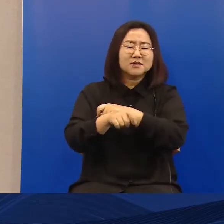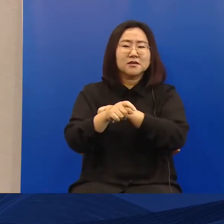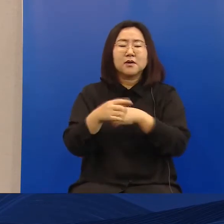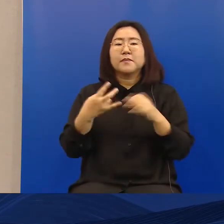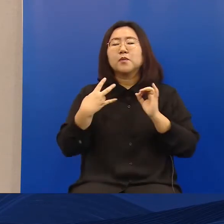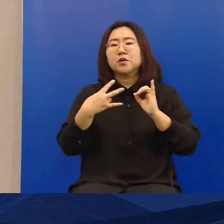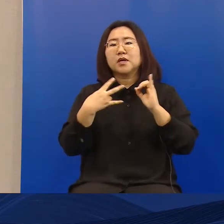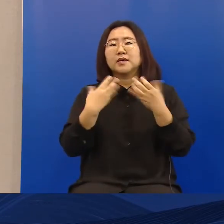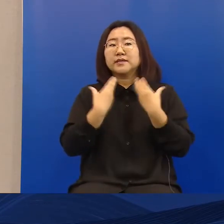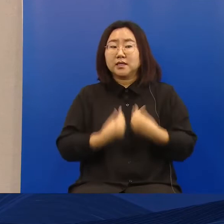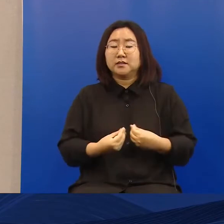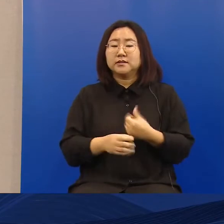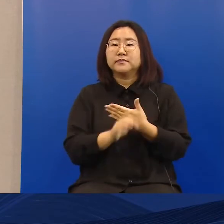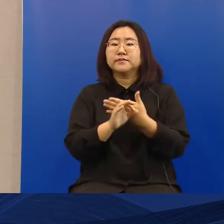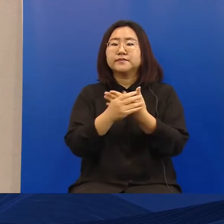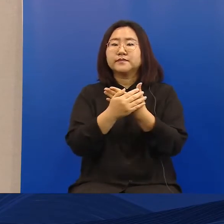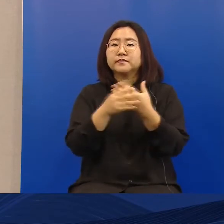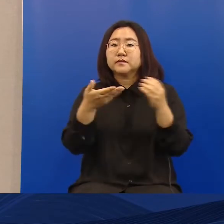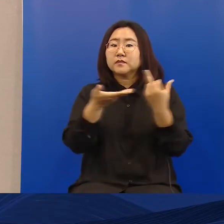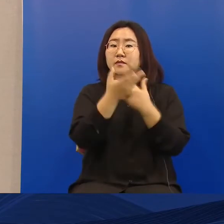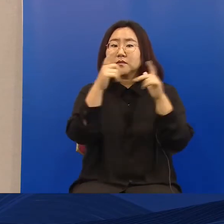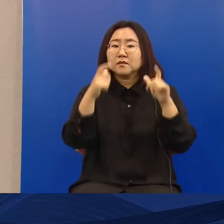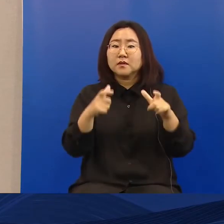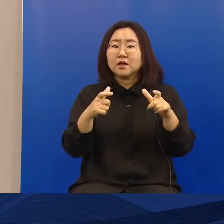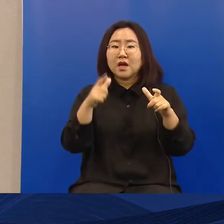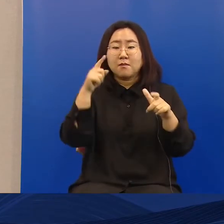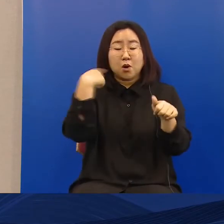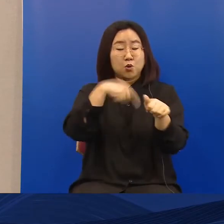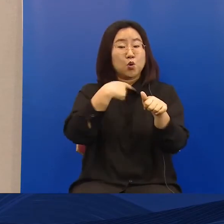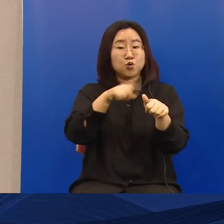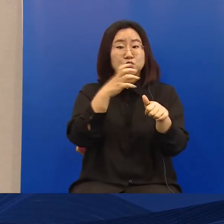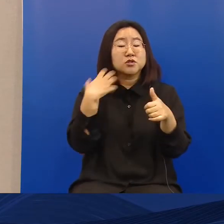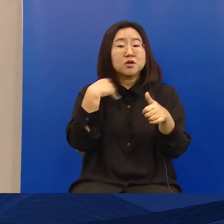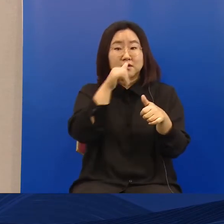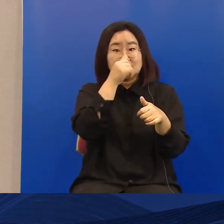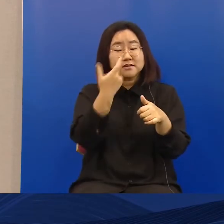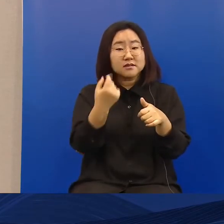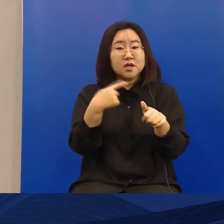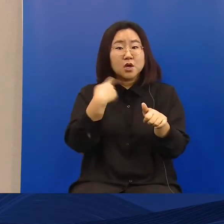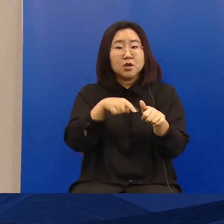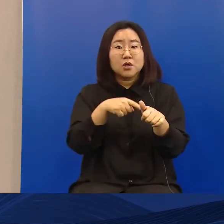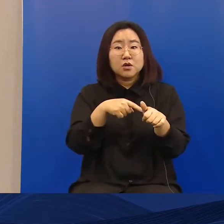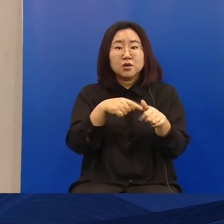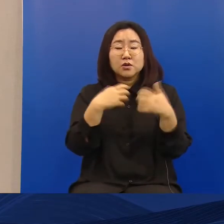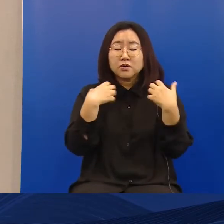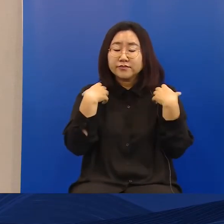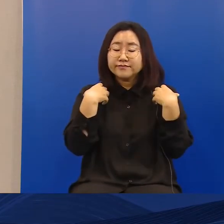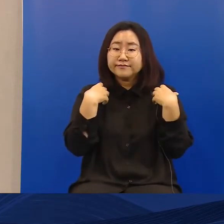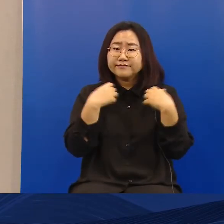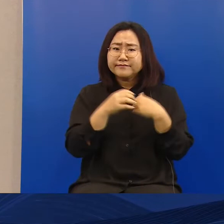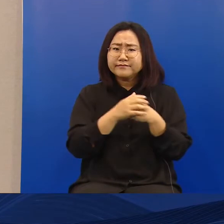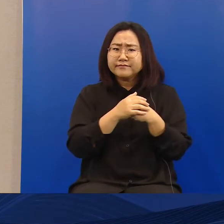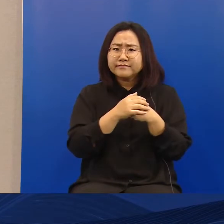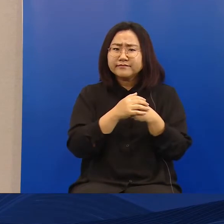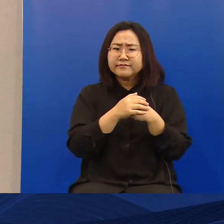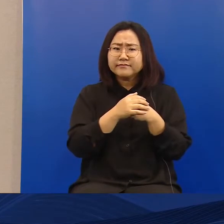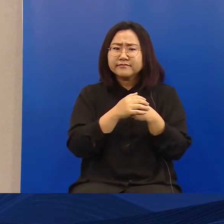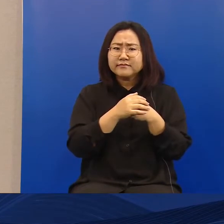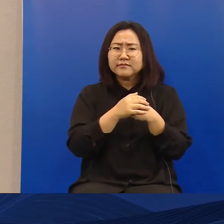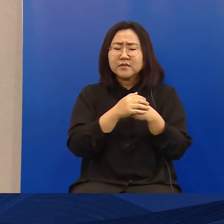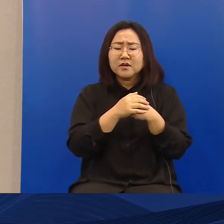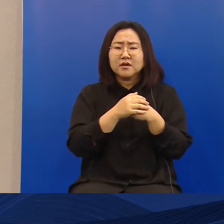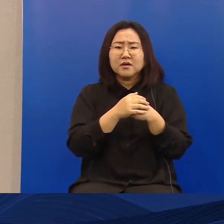방법들, 예를 든다면 제주도에 있는 아마 교육청이 있을 텐데 조청과 교육청이 서로